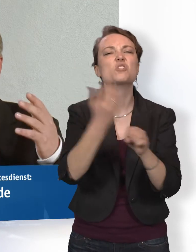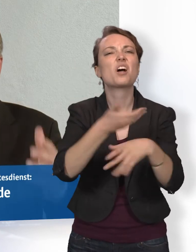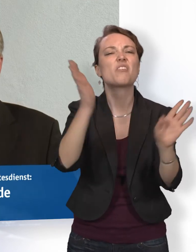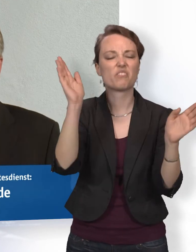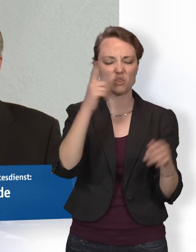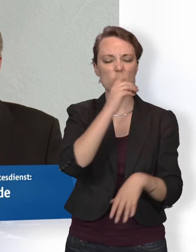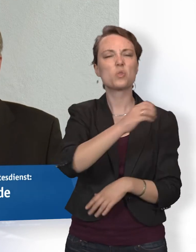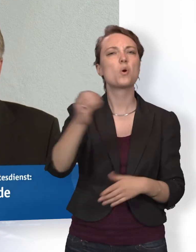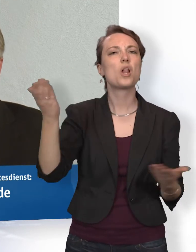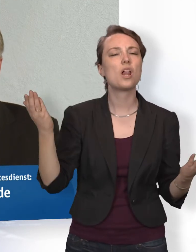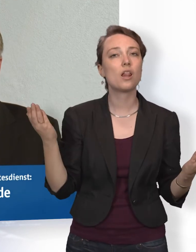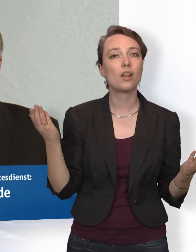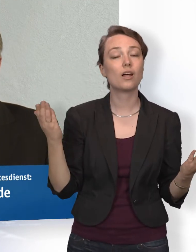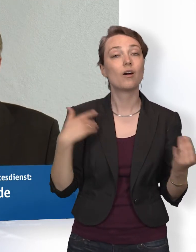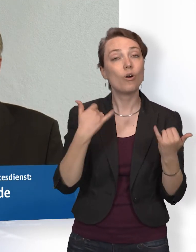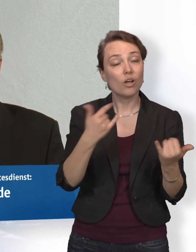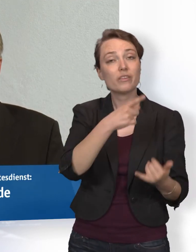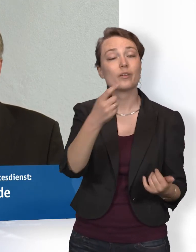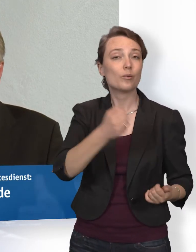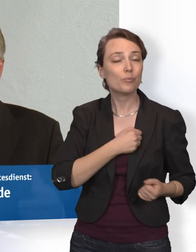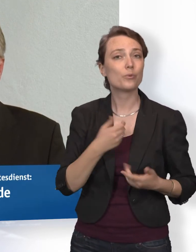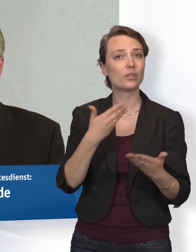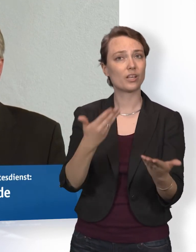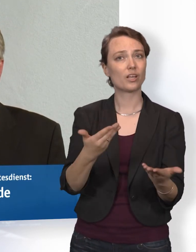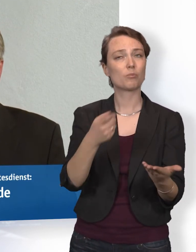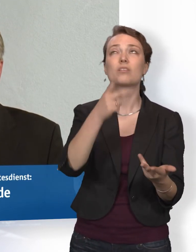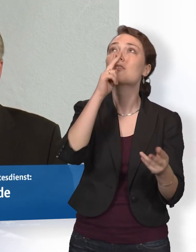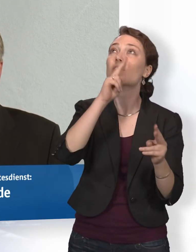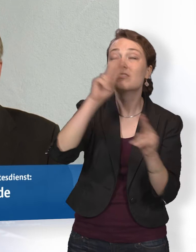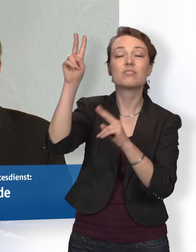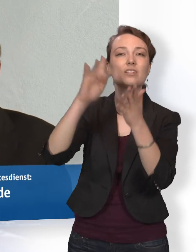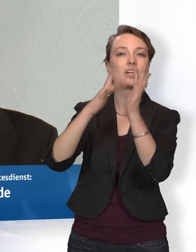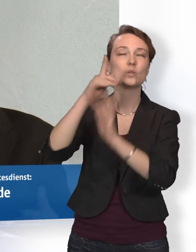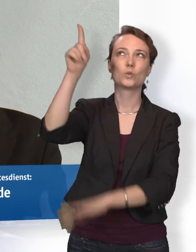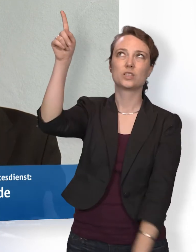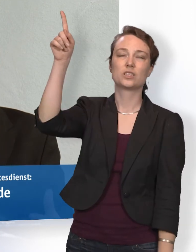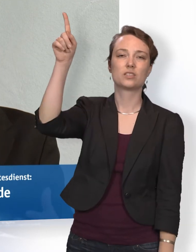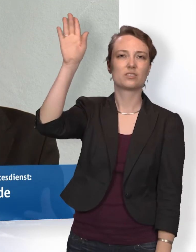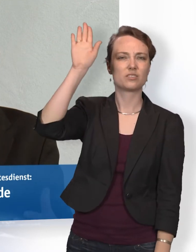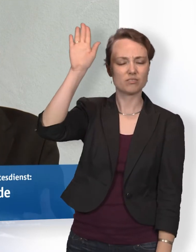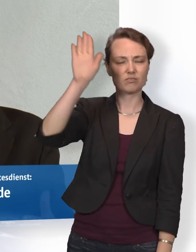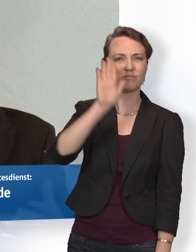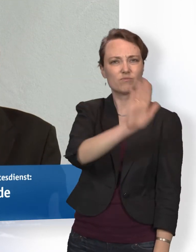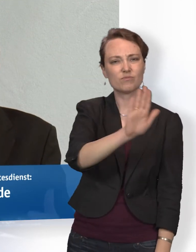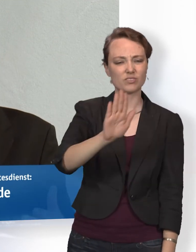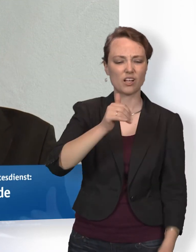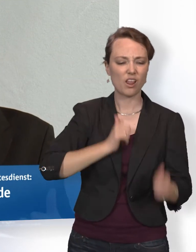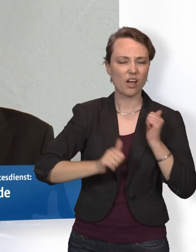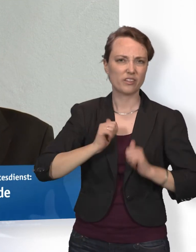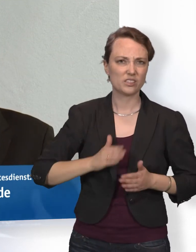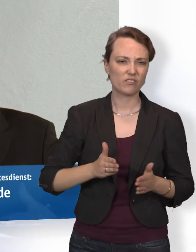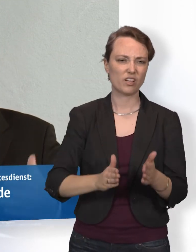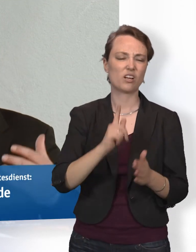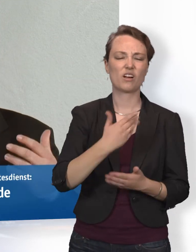möchte Ihnen heute Mut machen in dieser Situation. Schauen Sie auf Christus. Nehmen Sie Ihren Leidensweg, Ihre